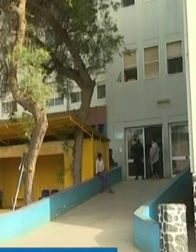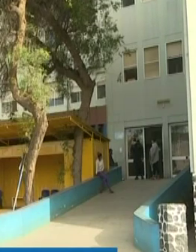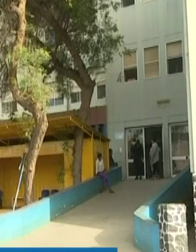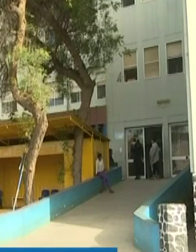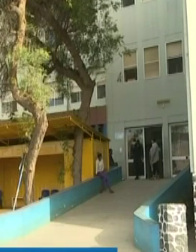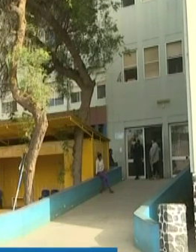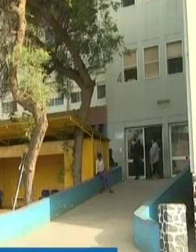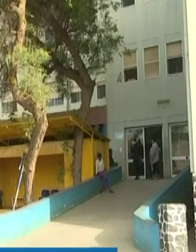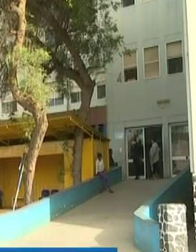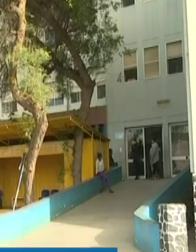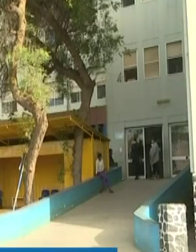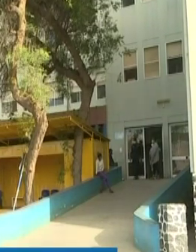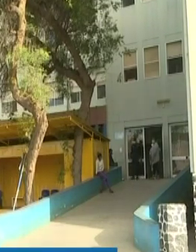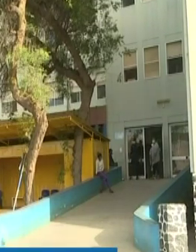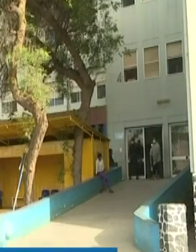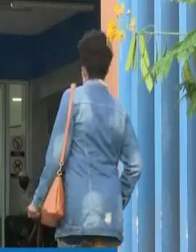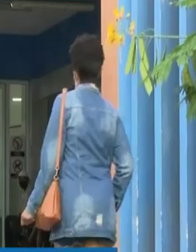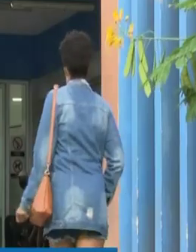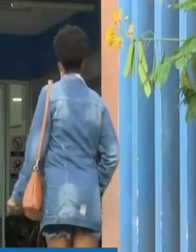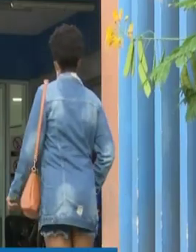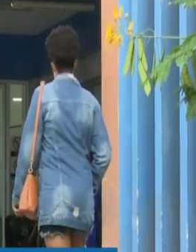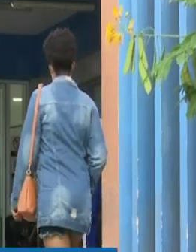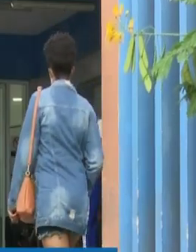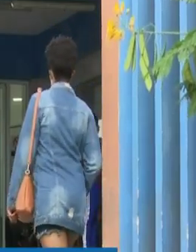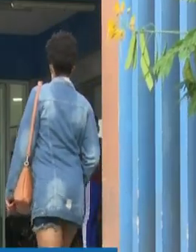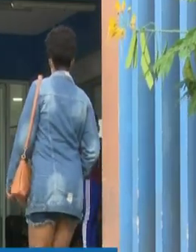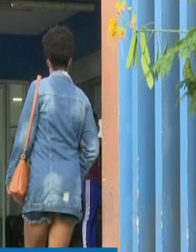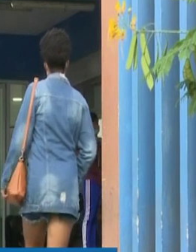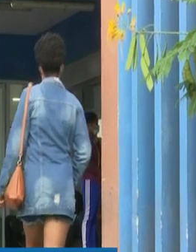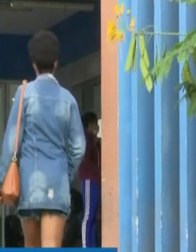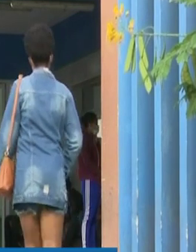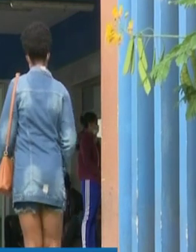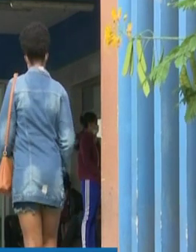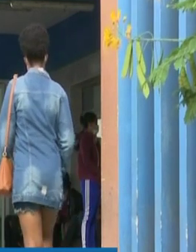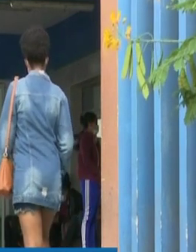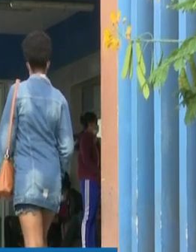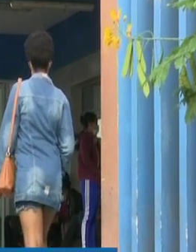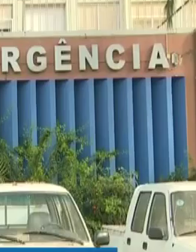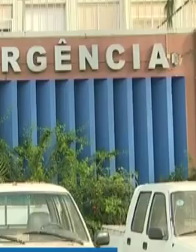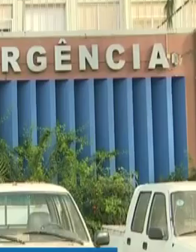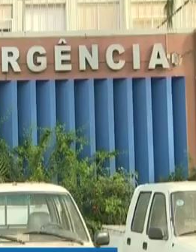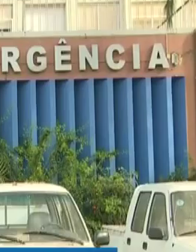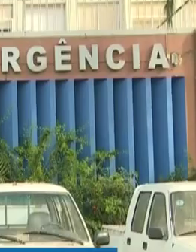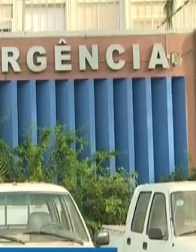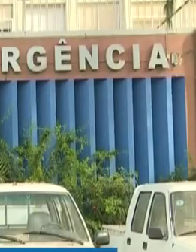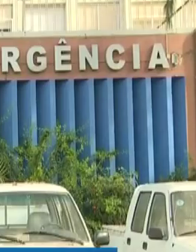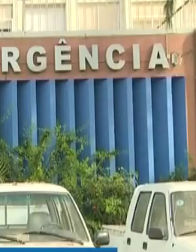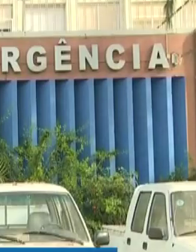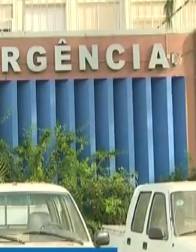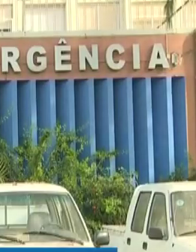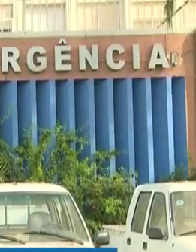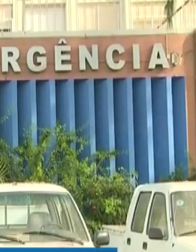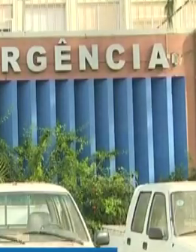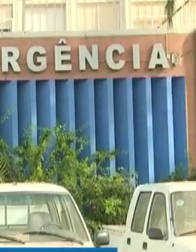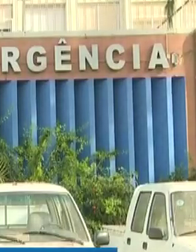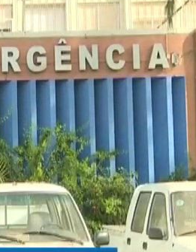nos 3,4%. O número de internamentos também baixou para 24. Há apenas 11